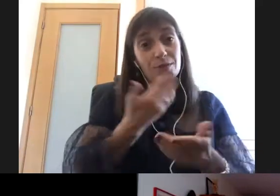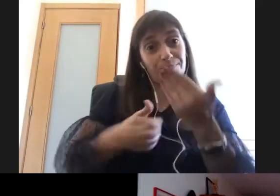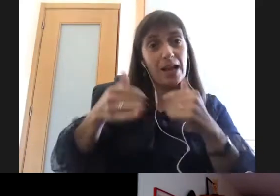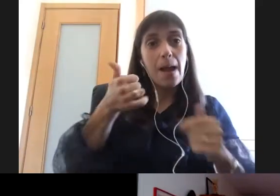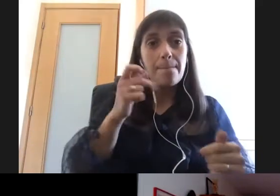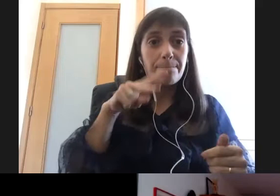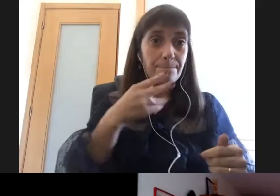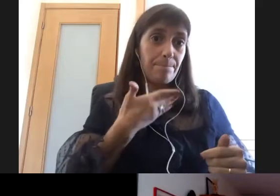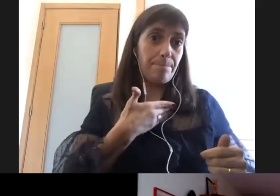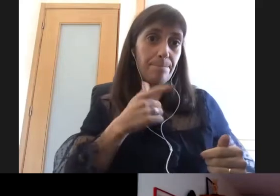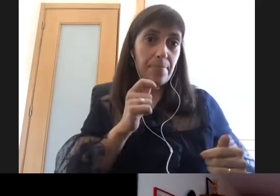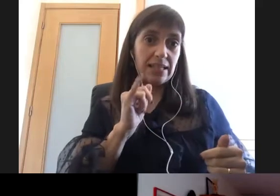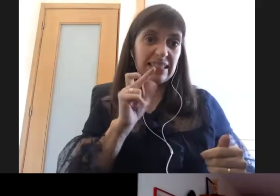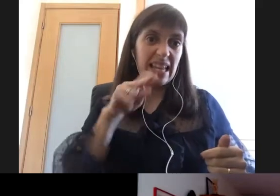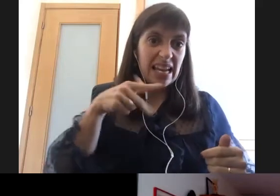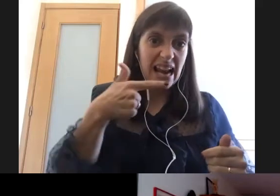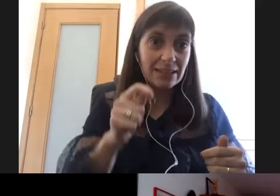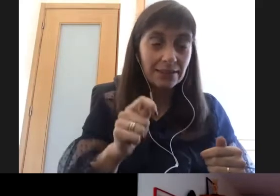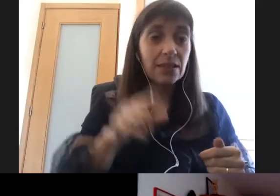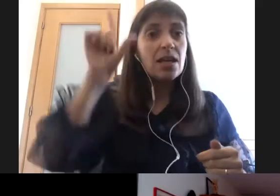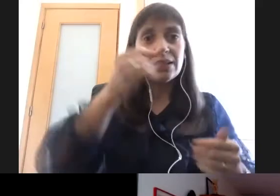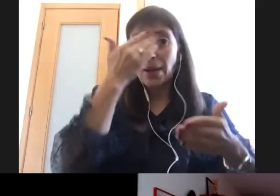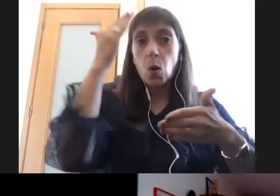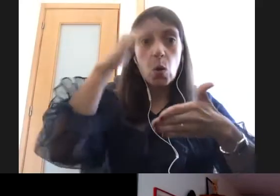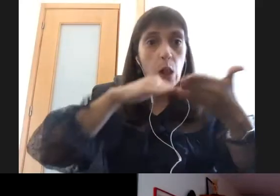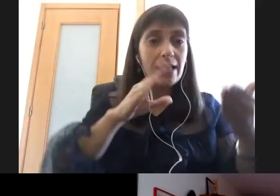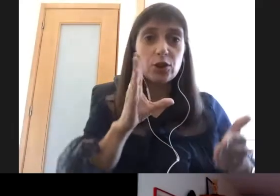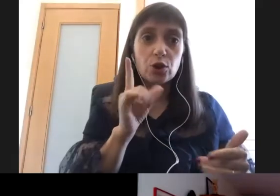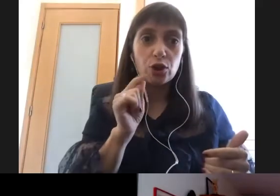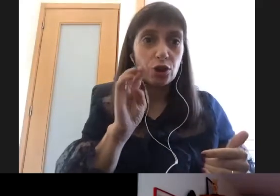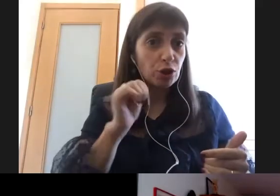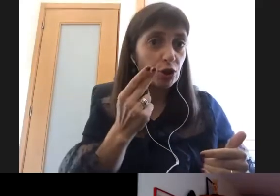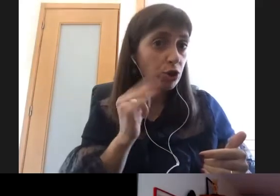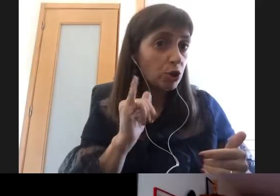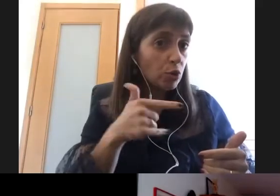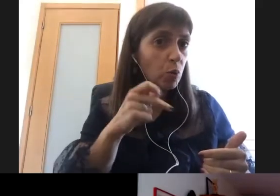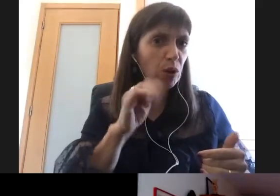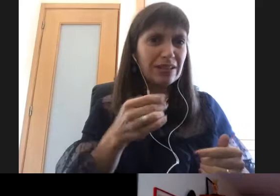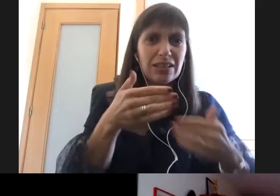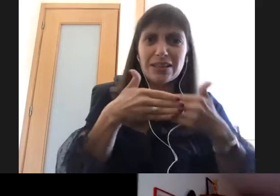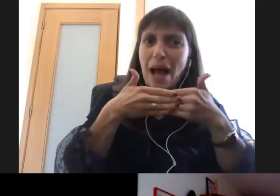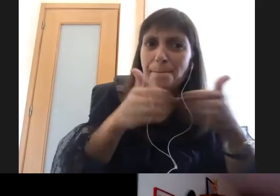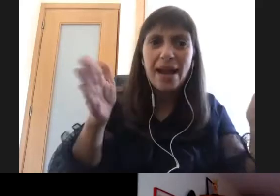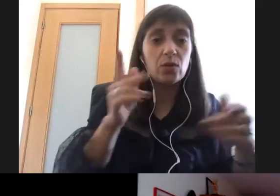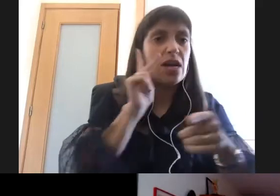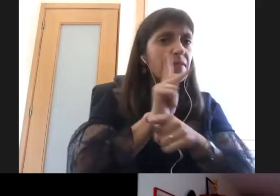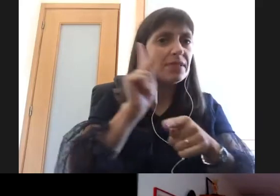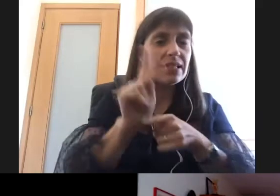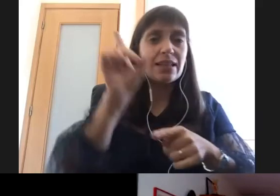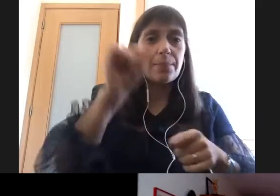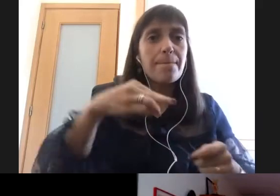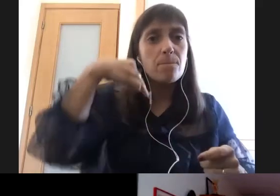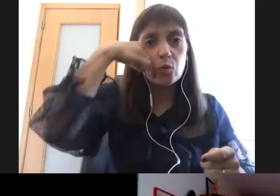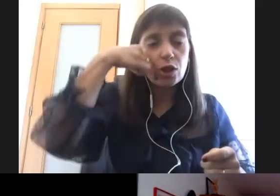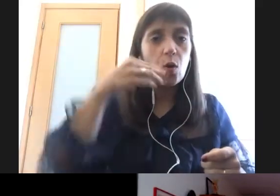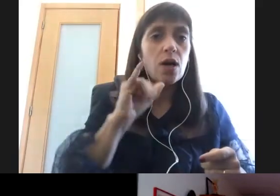Jesuítas, que está inteiro no centro de São Paulo e aberto a visitações. Tem o Museu do Ipiranga, que o principal museu de